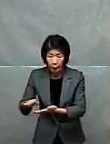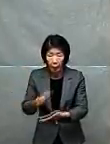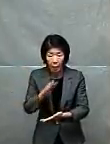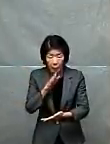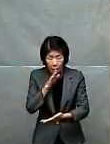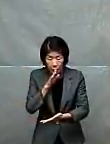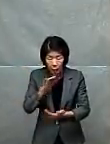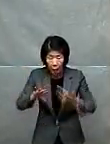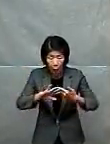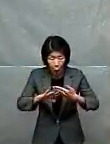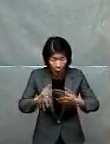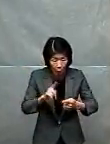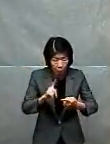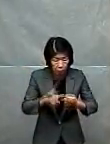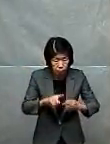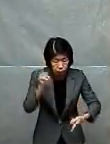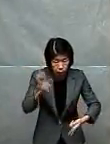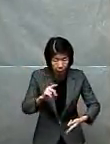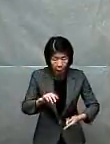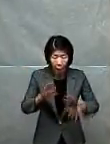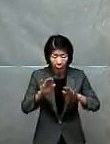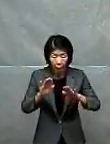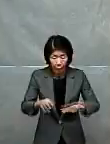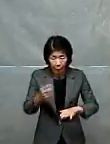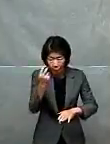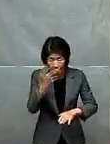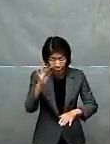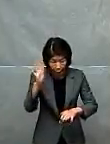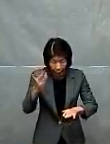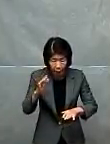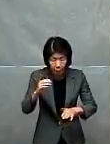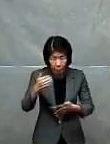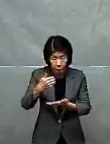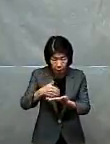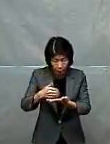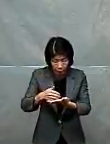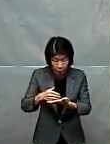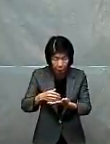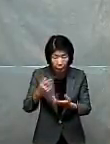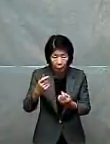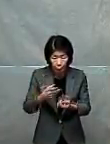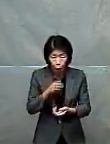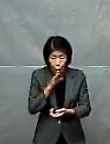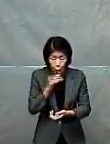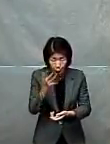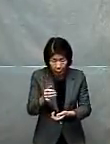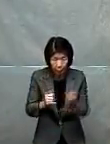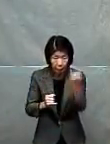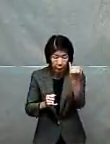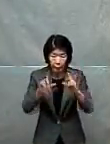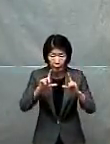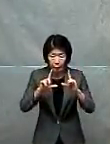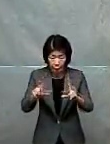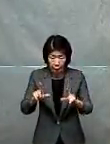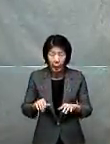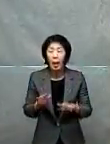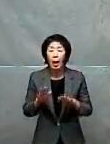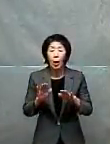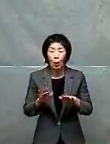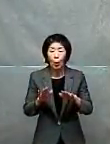では見つかっていないということでよろしいでしょうか。 今回のことに関してやは